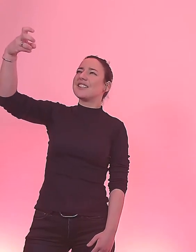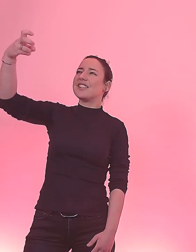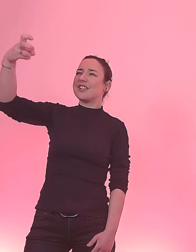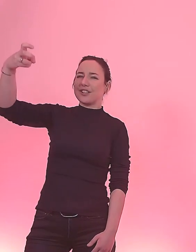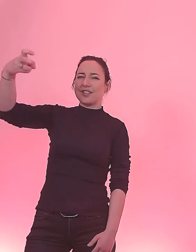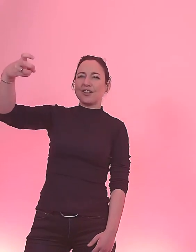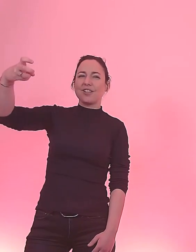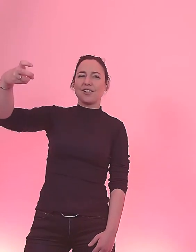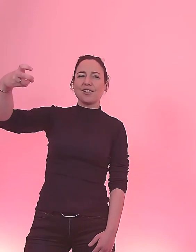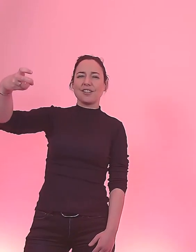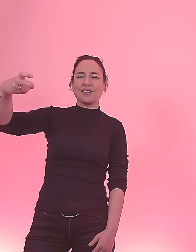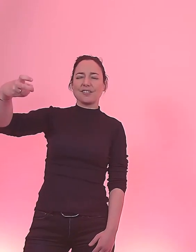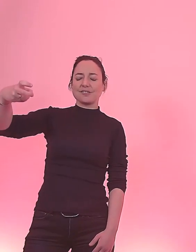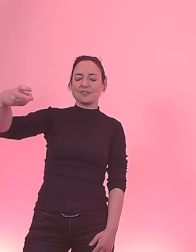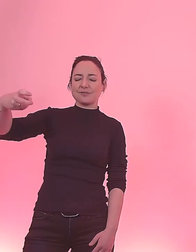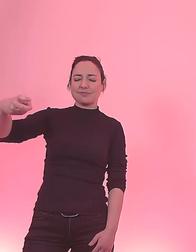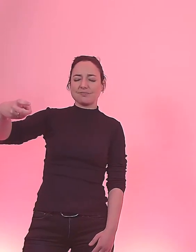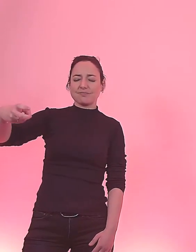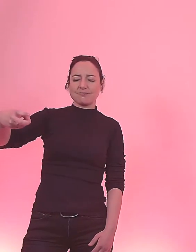nyckle